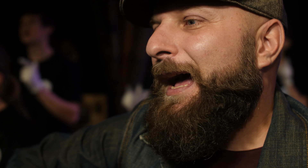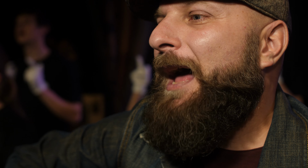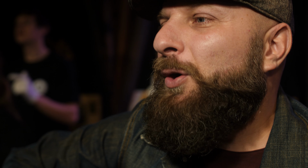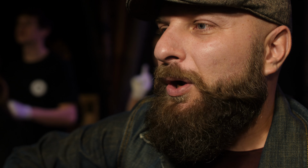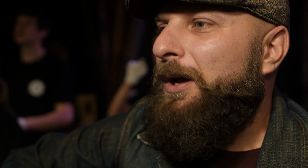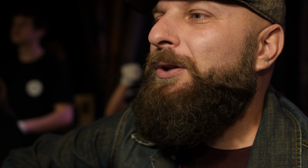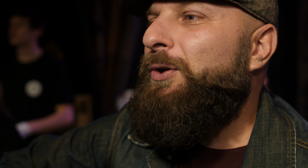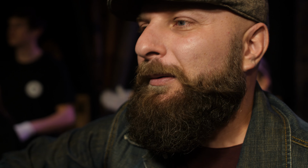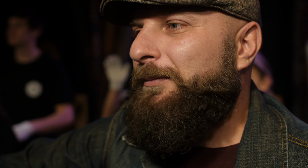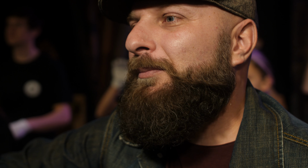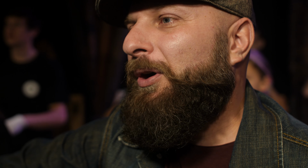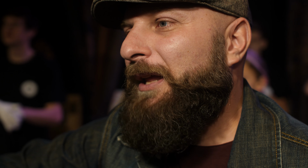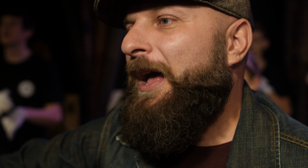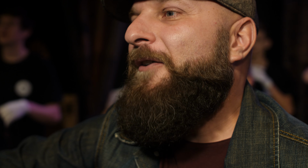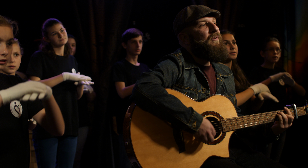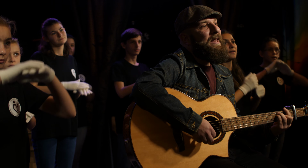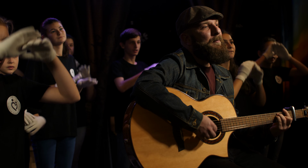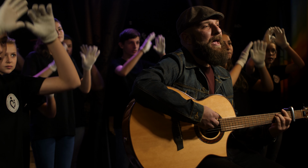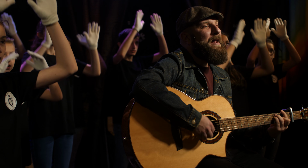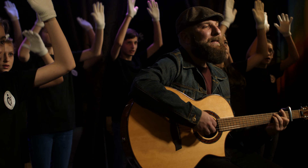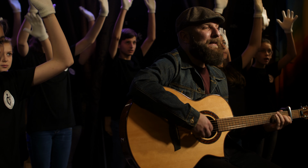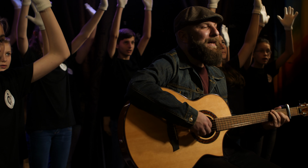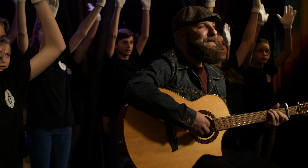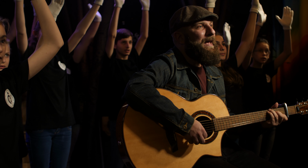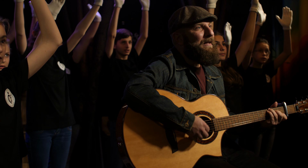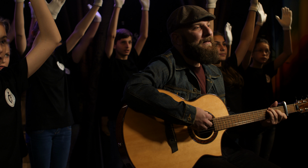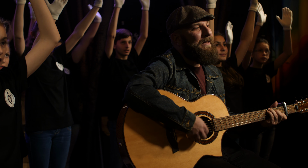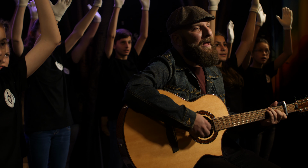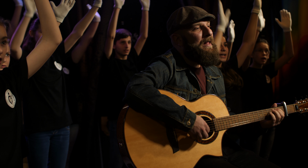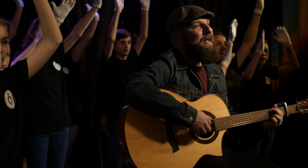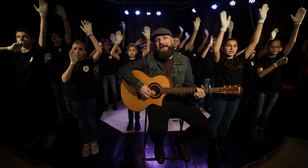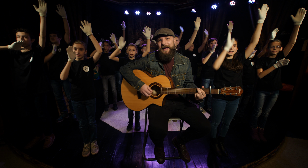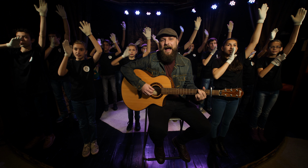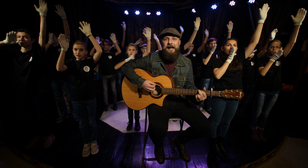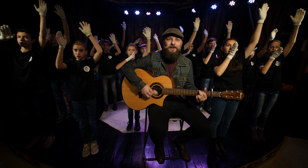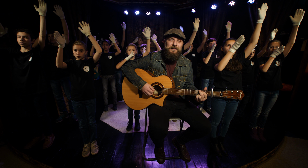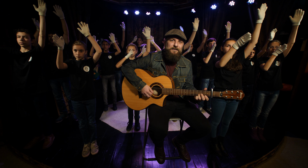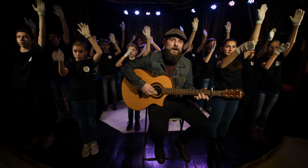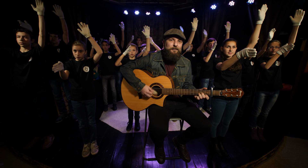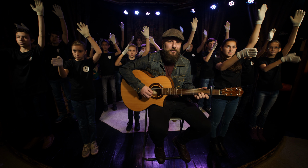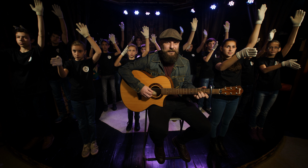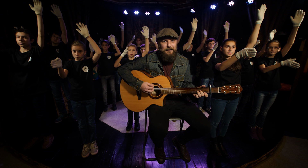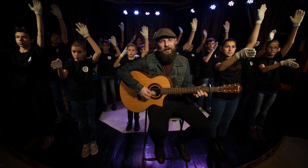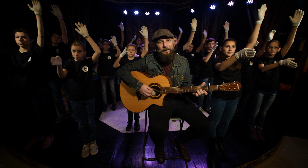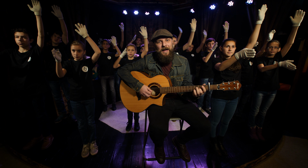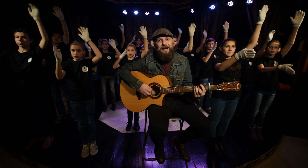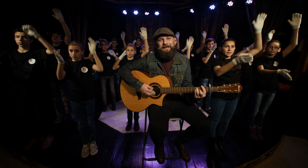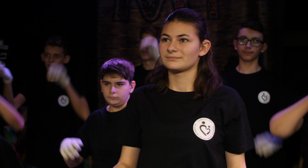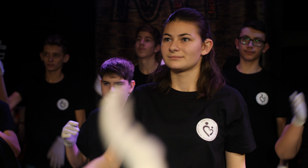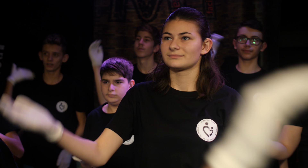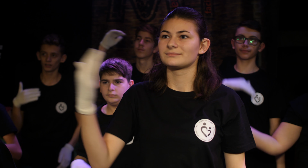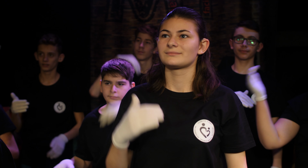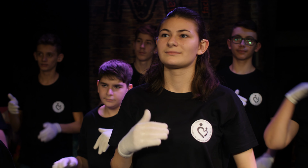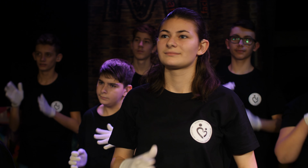itt állok a dombon, Felemelt kezekkel, kiáltozva bondom.